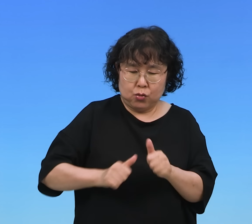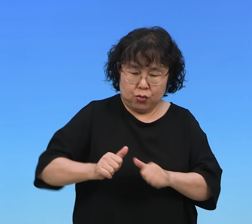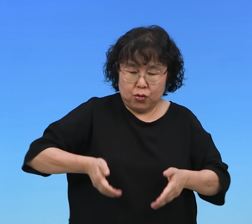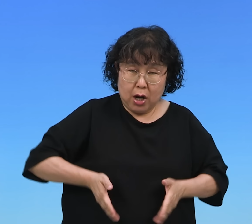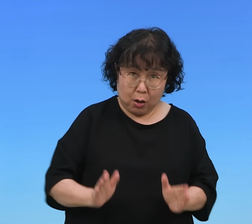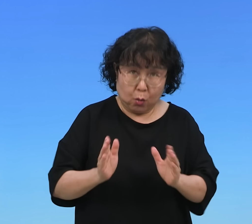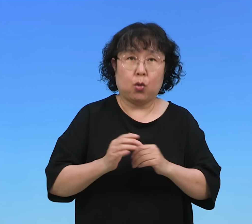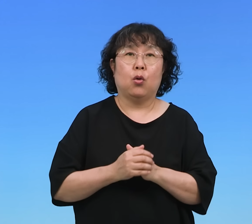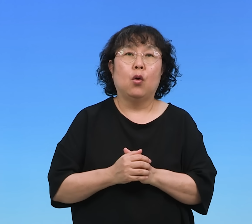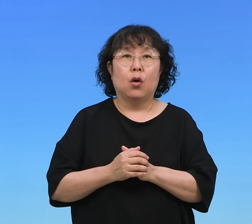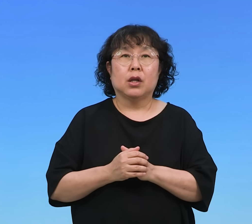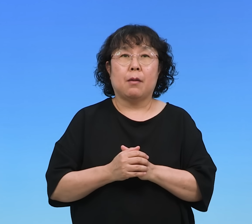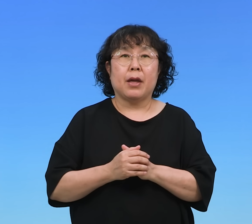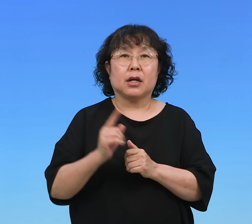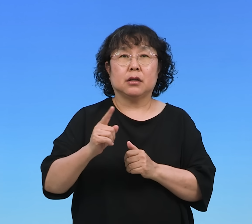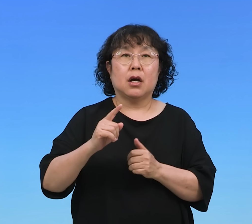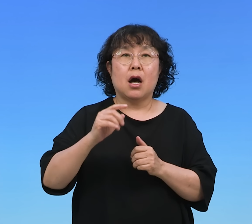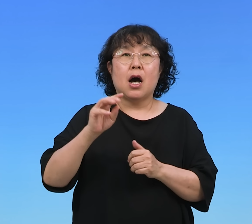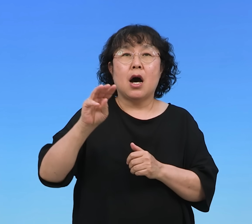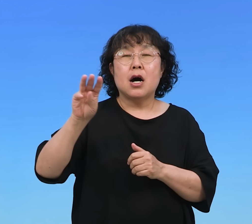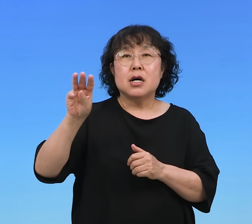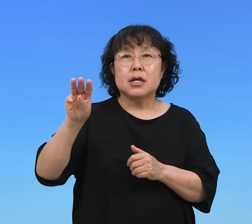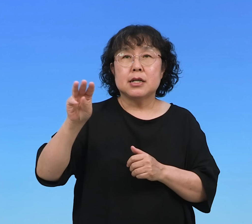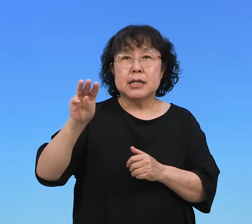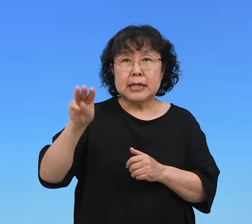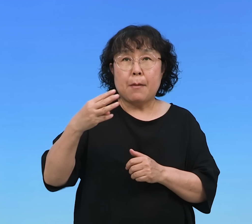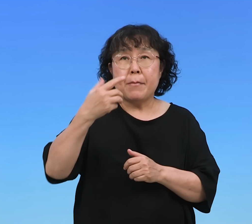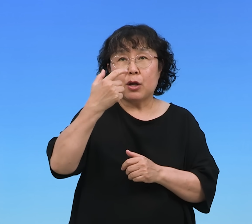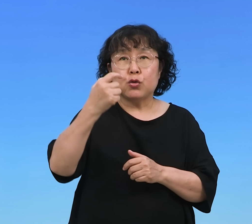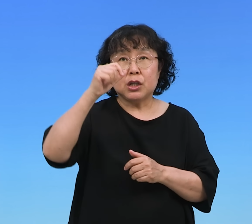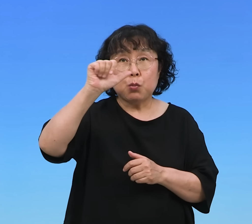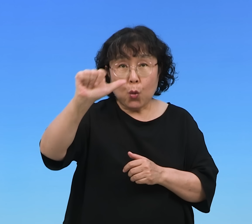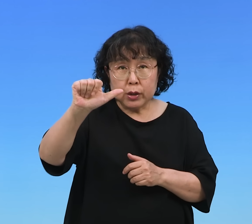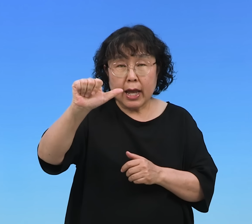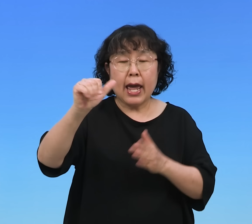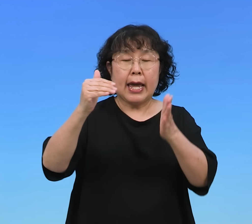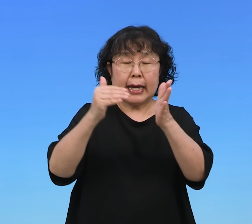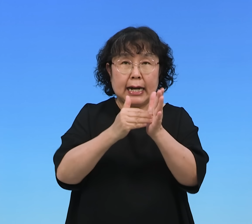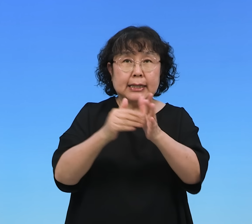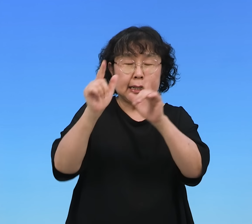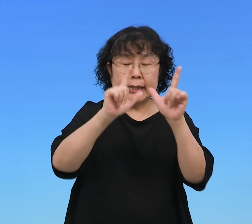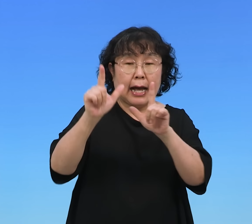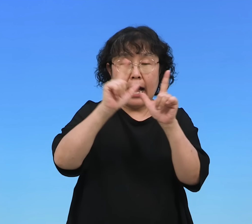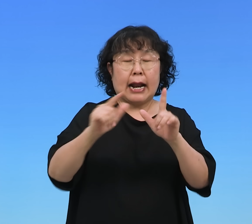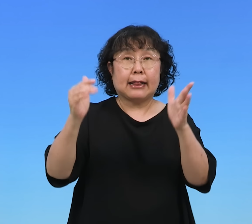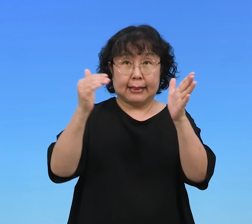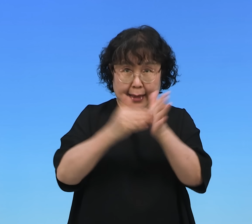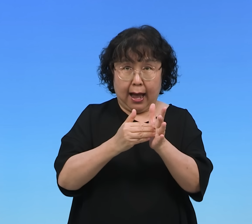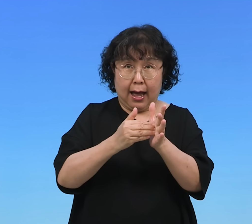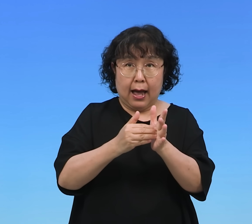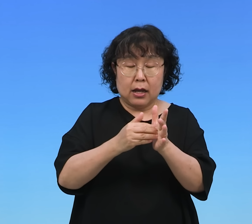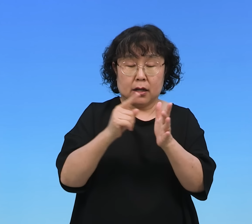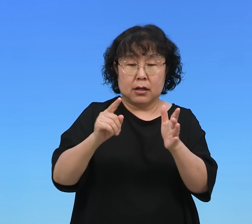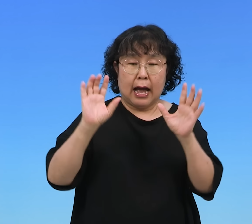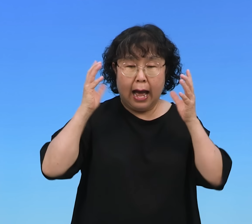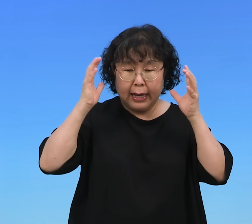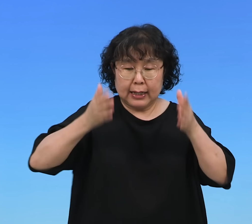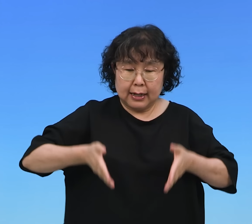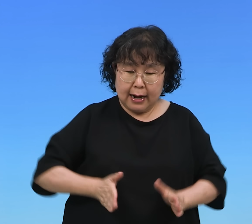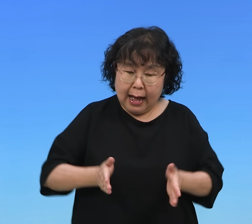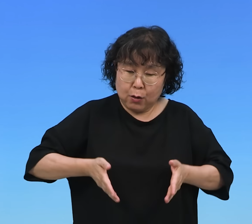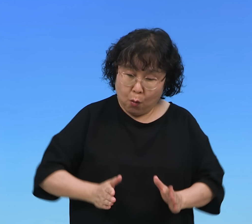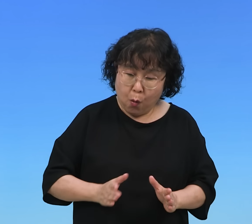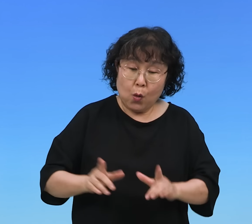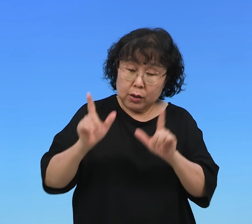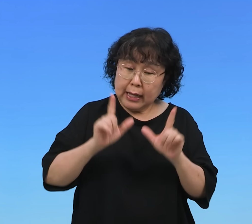기록을 요약해 놓은 걸 보니까 그 엄청난 세월을 살았는데 기록한 건 애 낳고 살은 것밖에 없습니다.